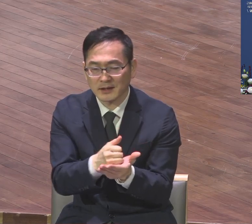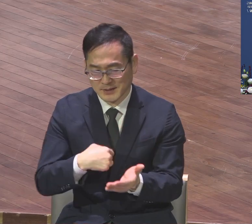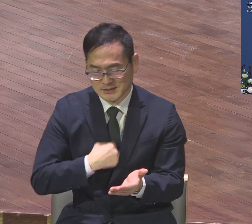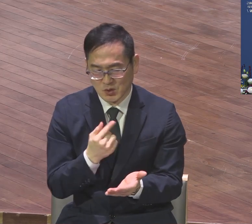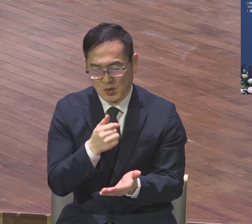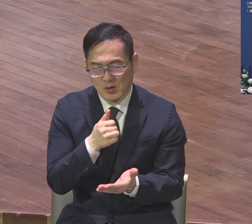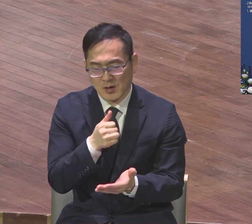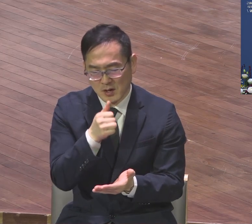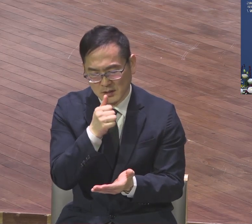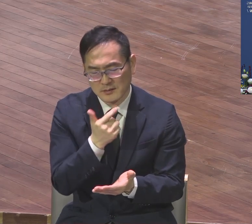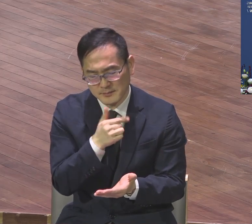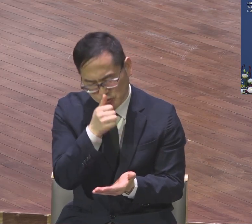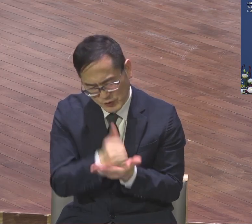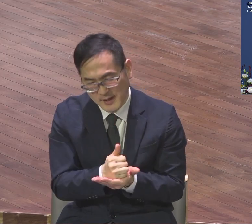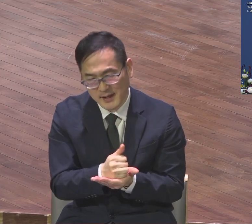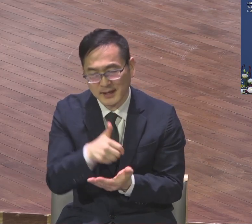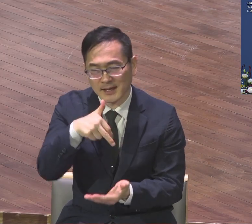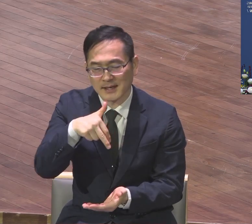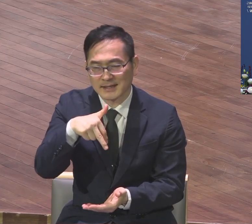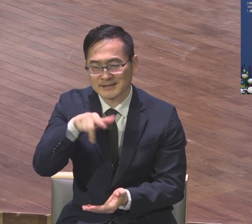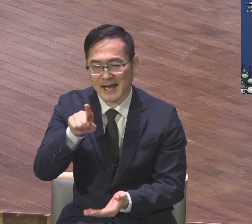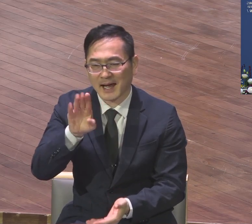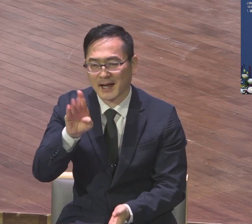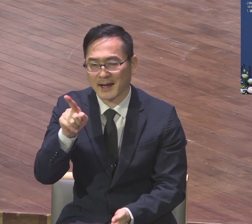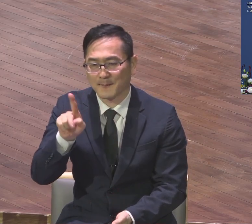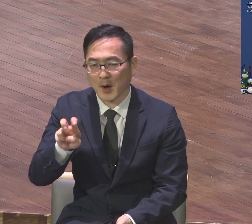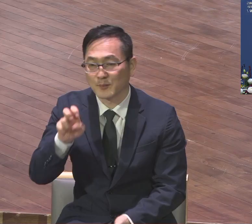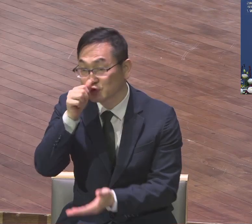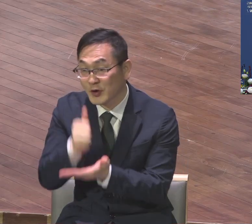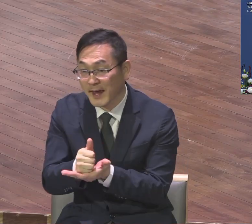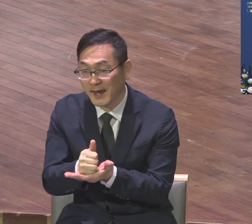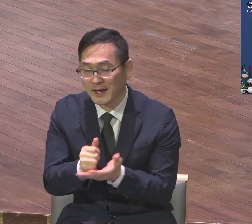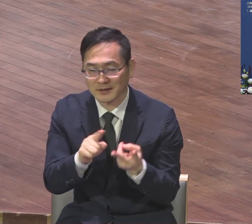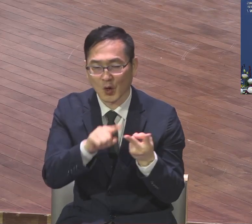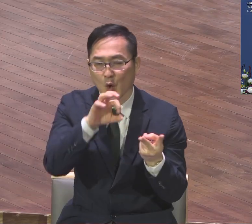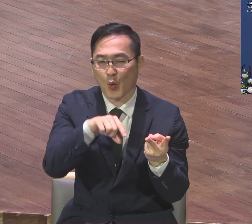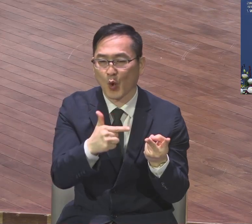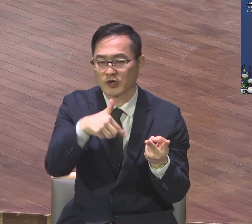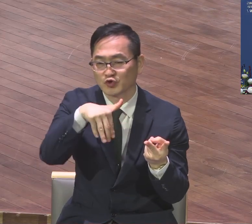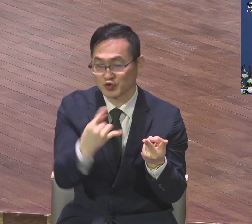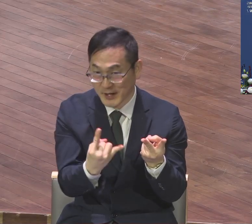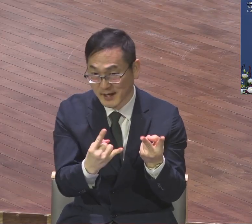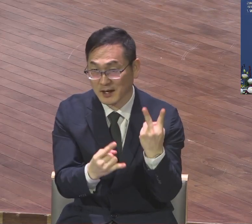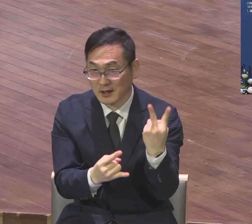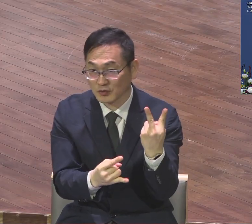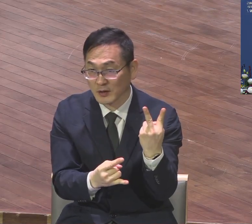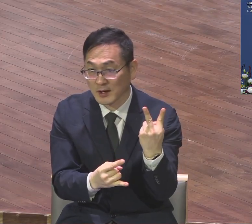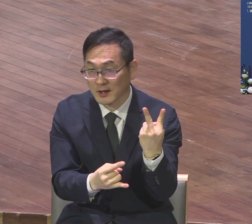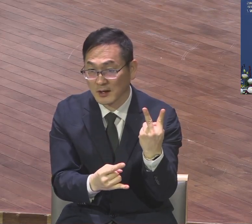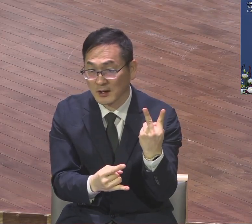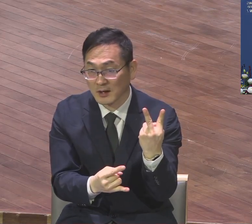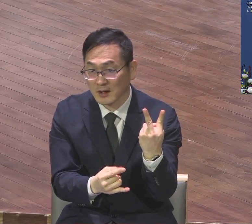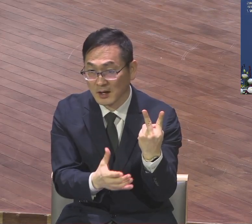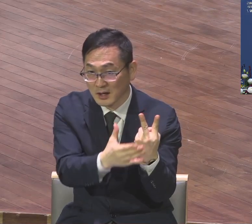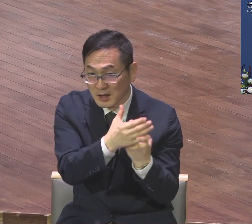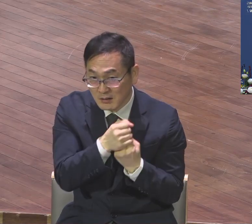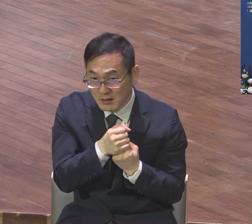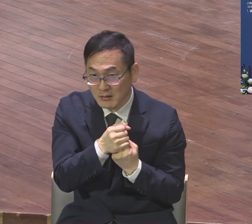위해서 원죄, 자범죄의 대가, 저주의 십자가를 대신